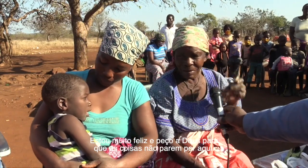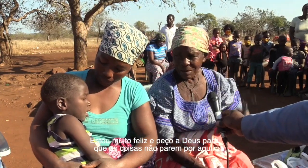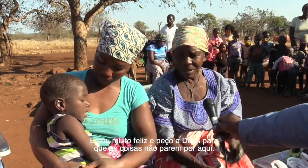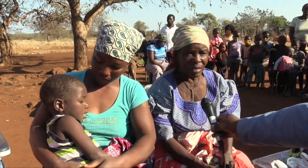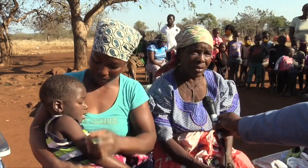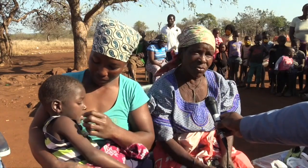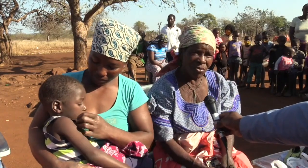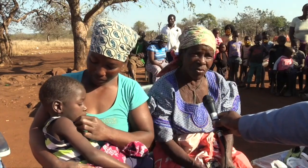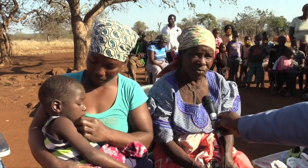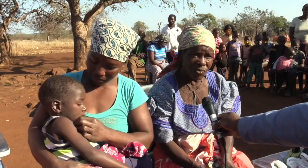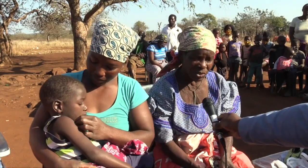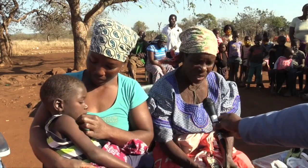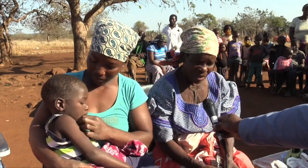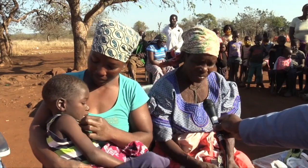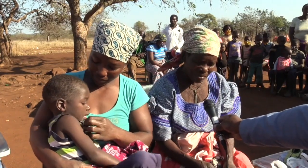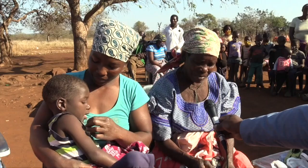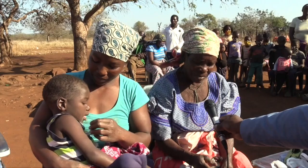aqui.